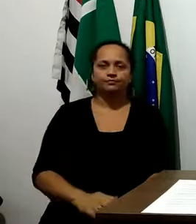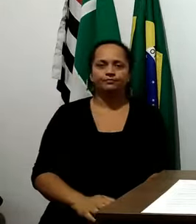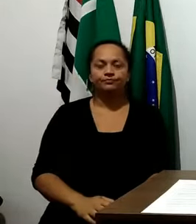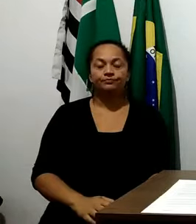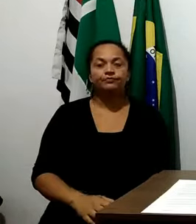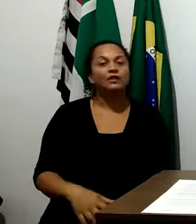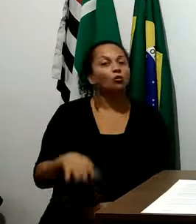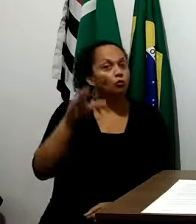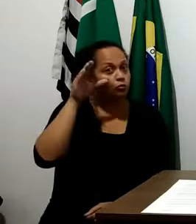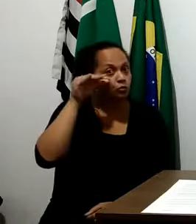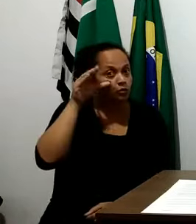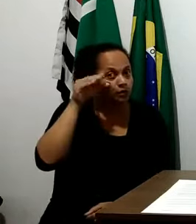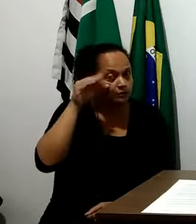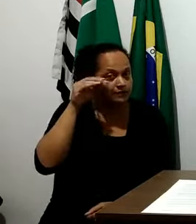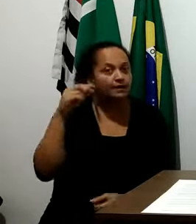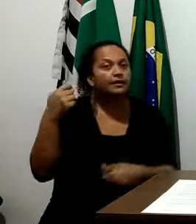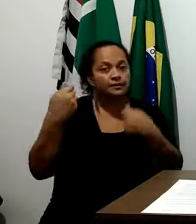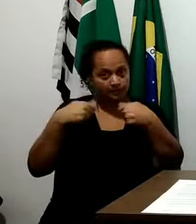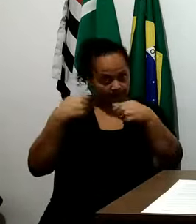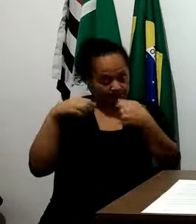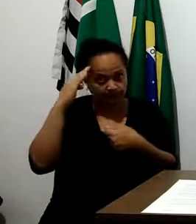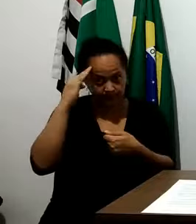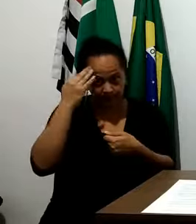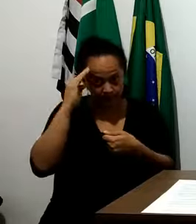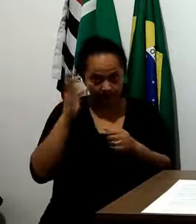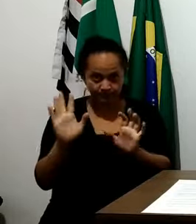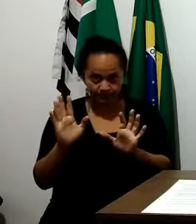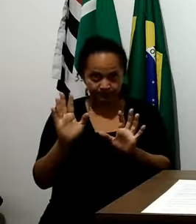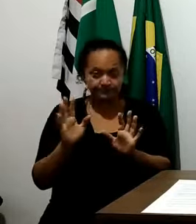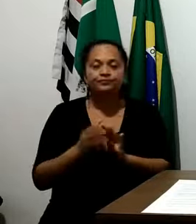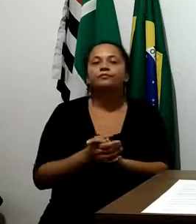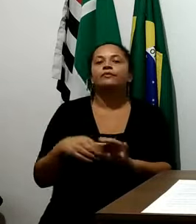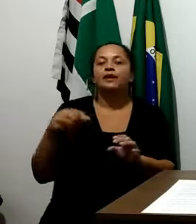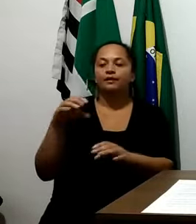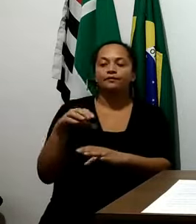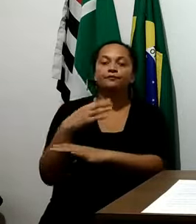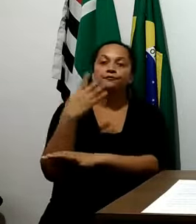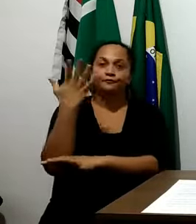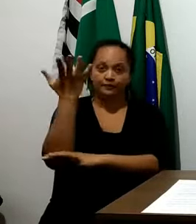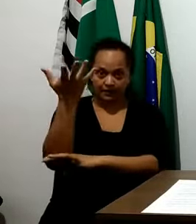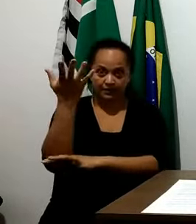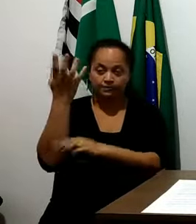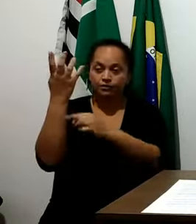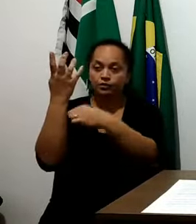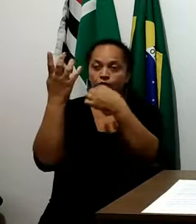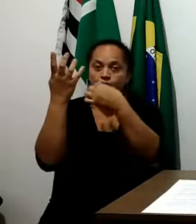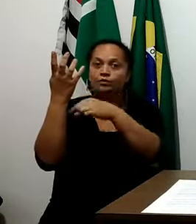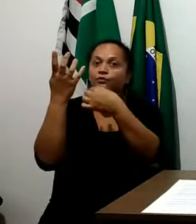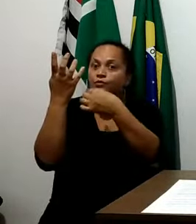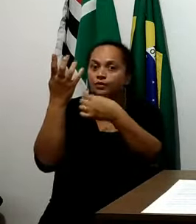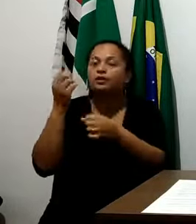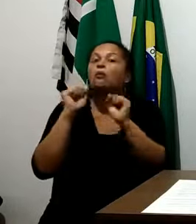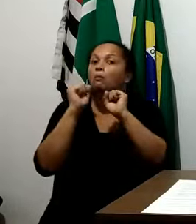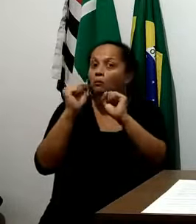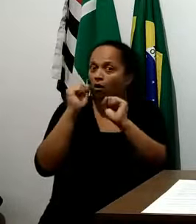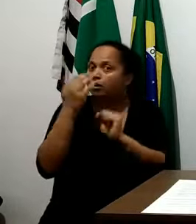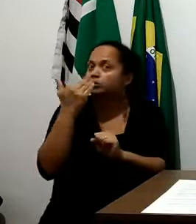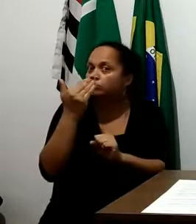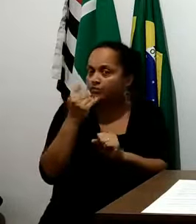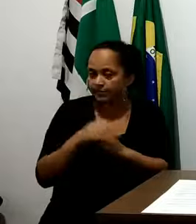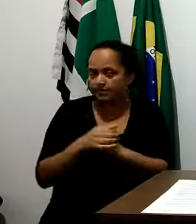figueira, ela é um fruto comestível. E se você for estudar sobre a figueira, você vai perceber que lá em Gênesis,